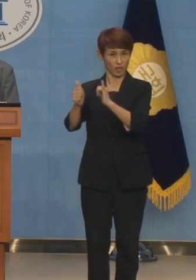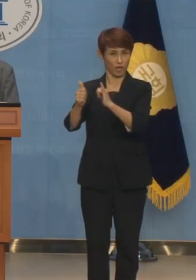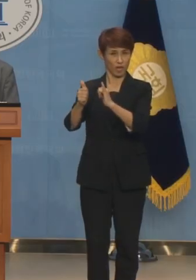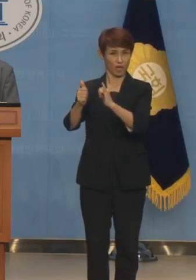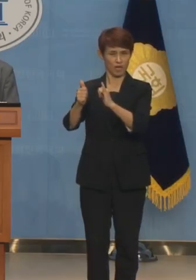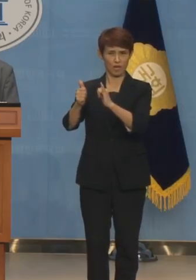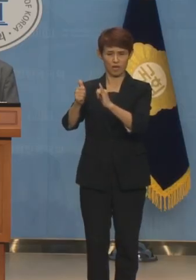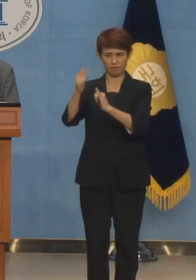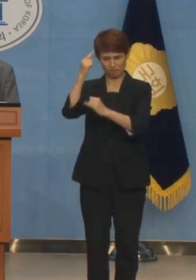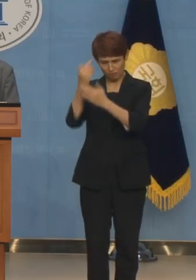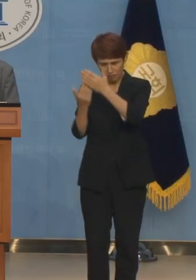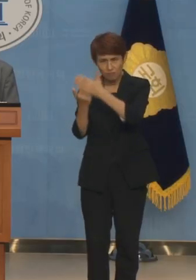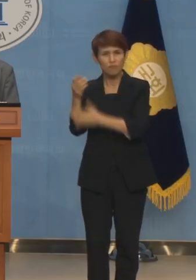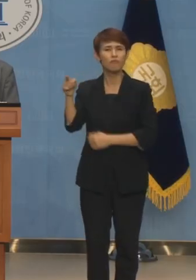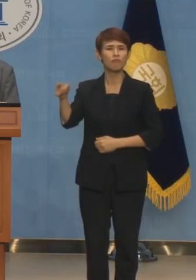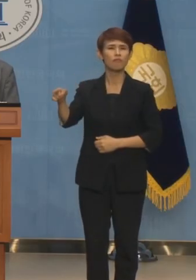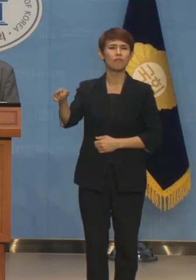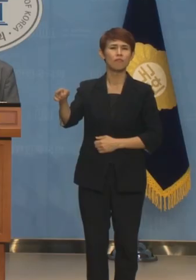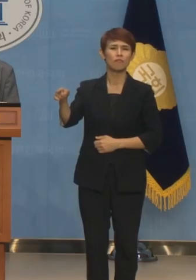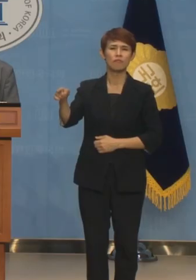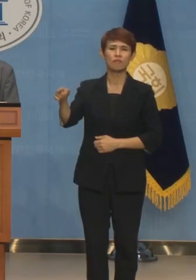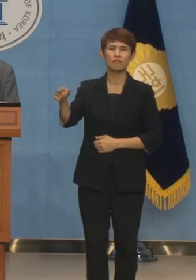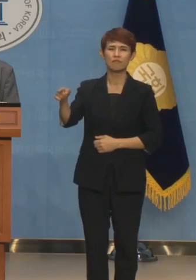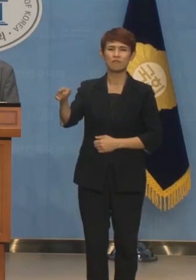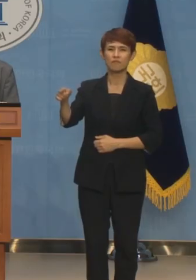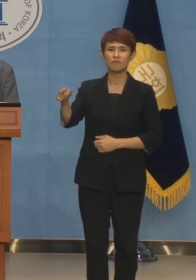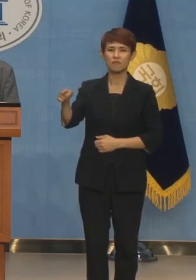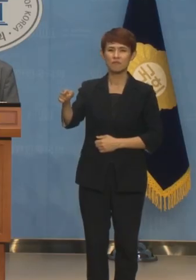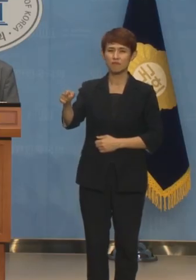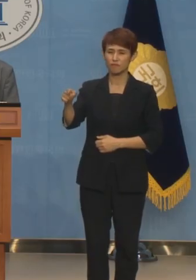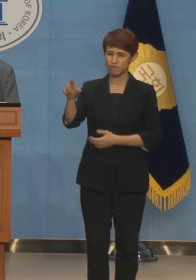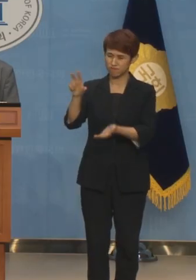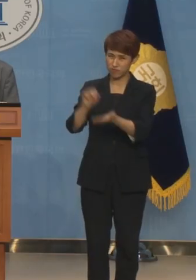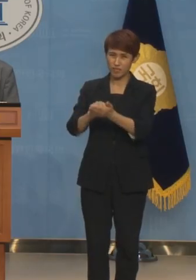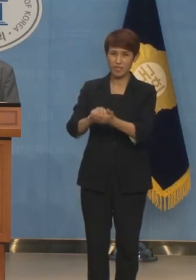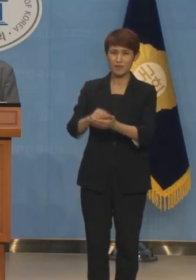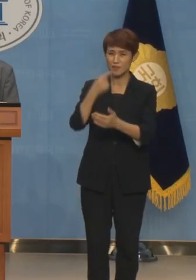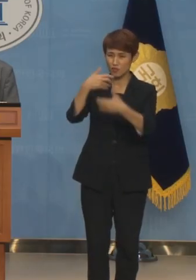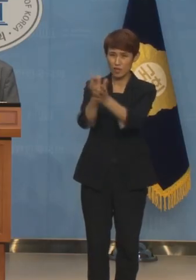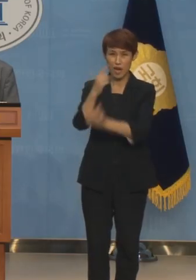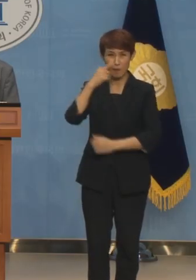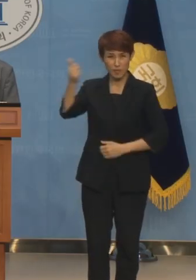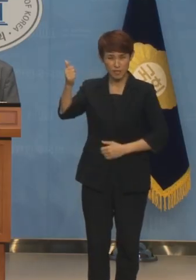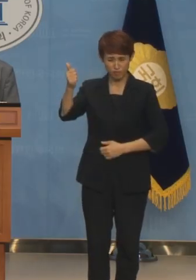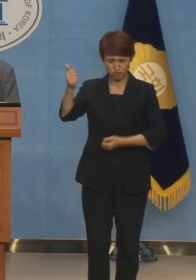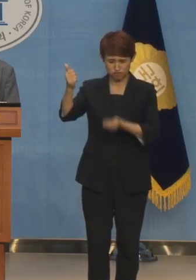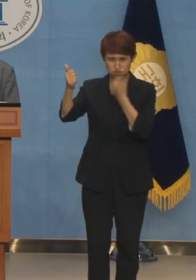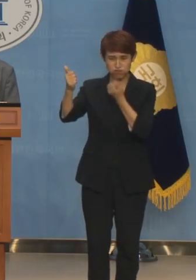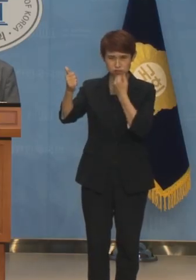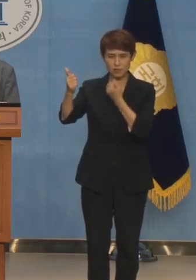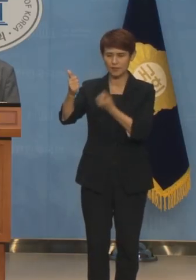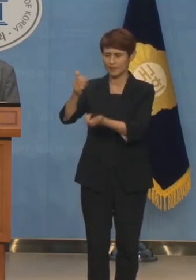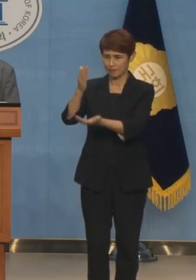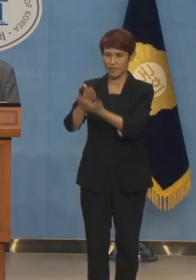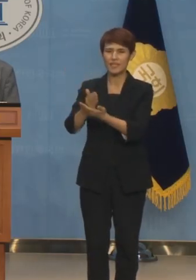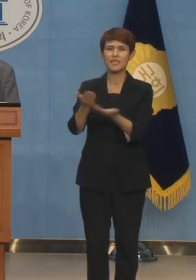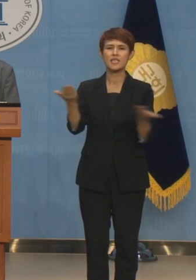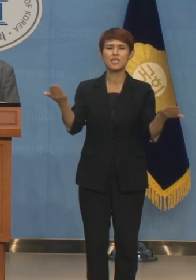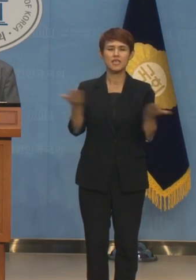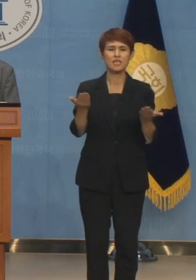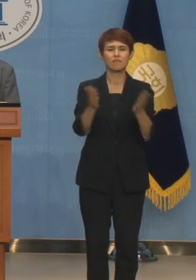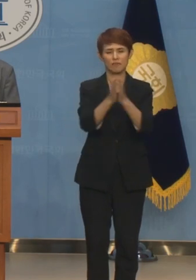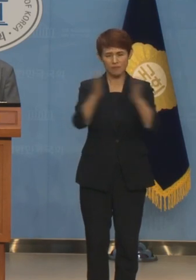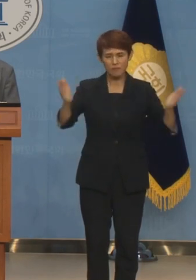떠올리게 만드는 민주당의 아버지 같은 실없는 소리 대신 일하는 국회를 속히